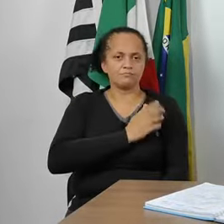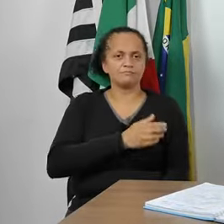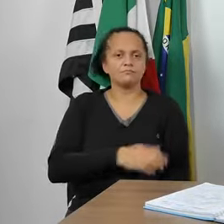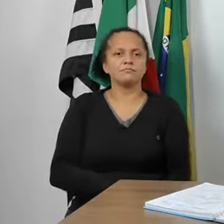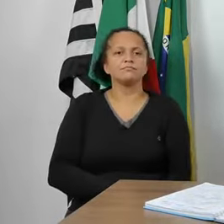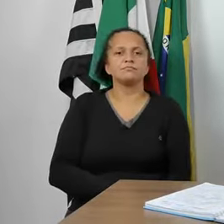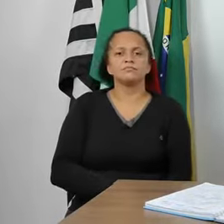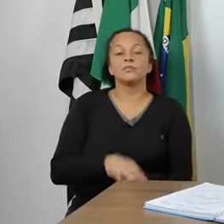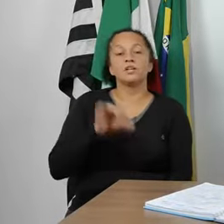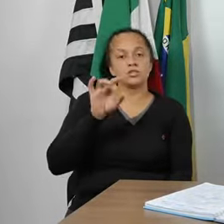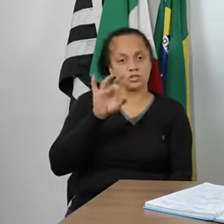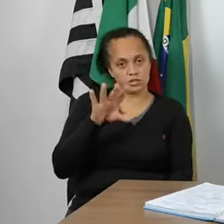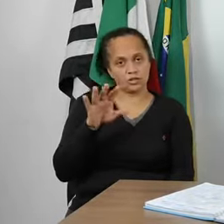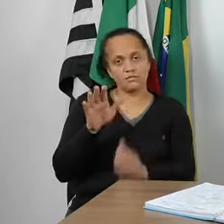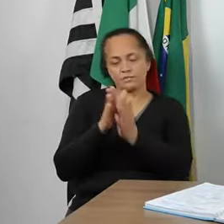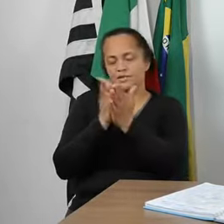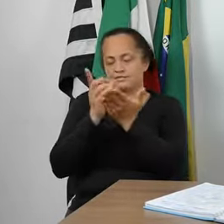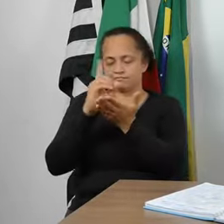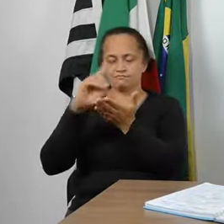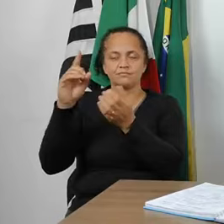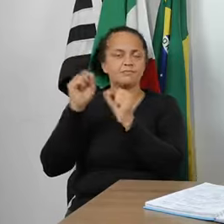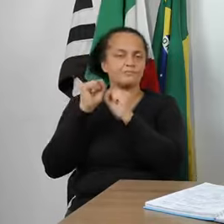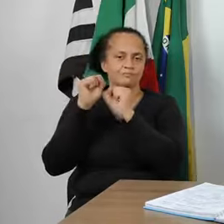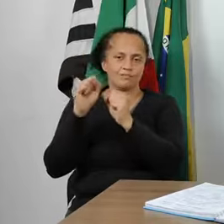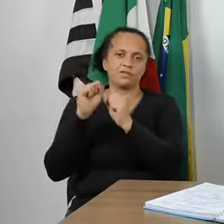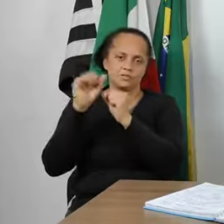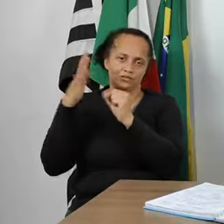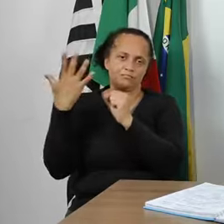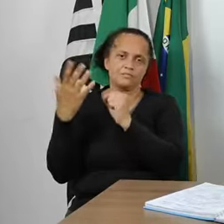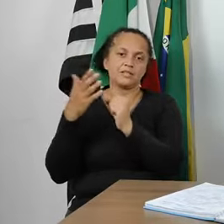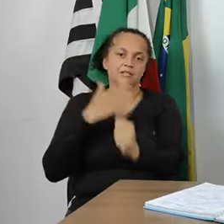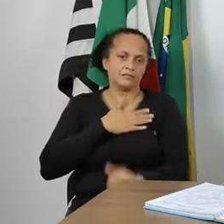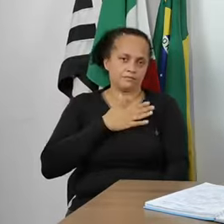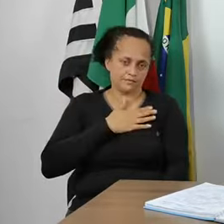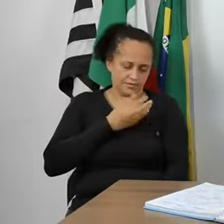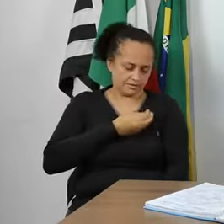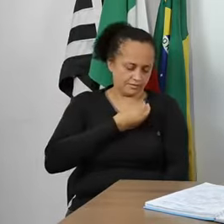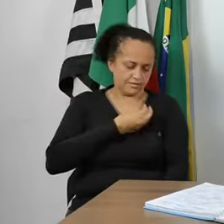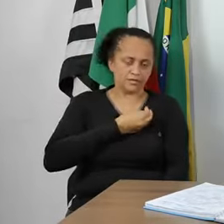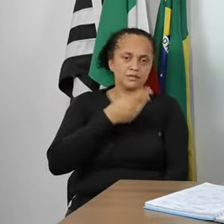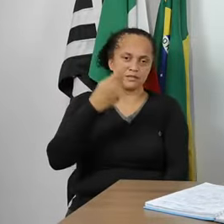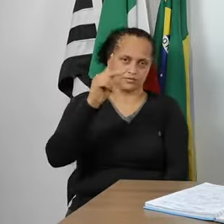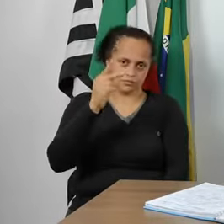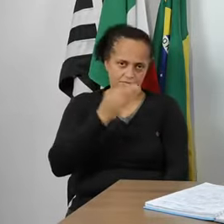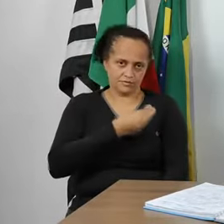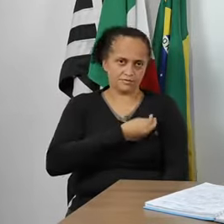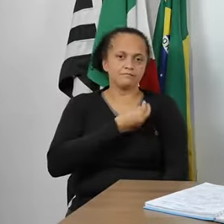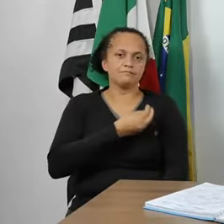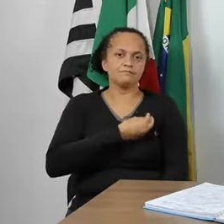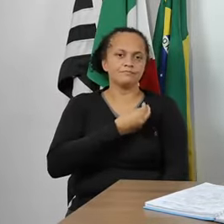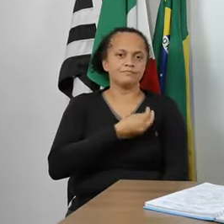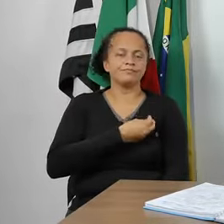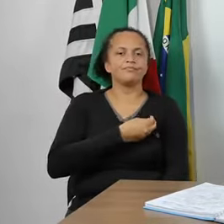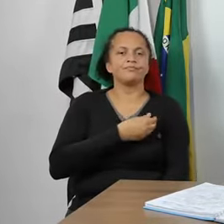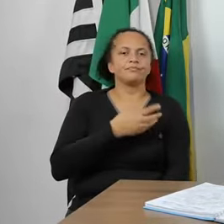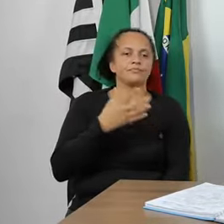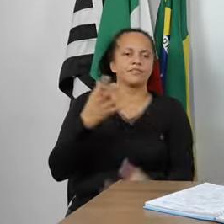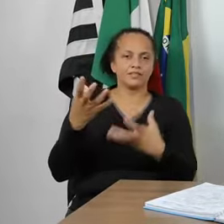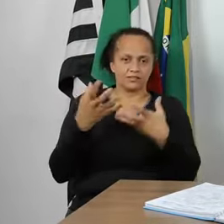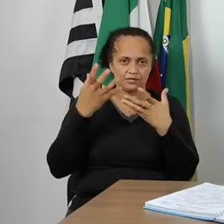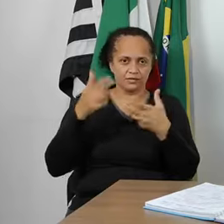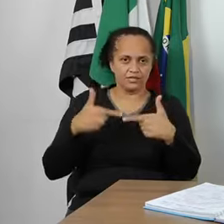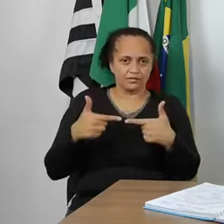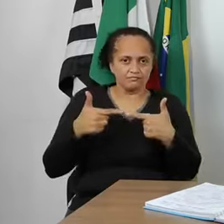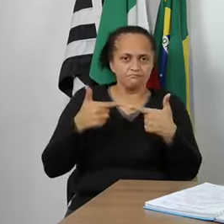Deus, somente a palavra tem esse poder na minha vida e na sua vida. Então eu quero encorajar você